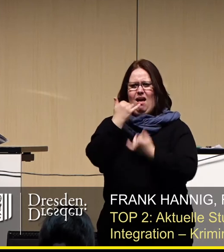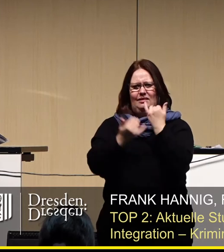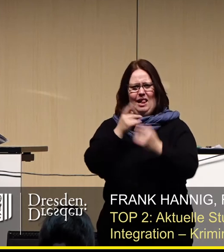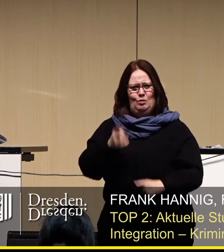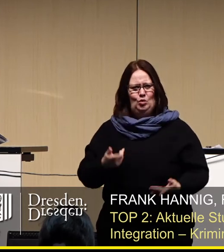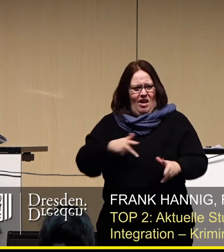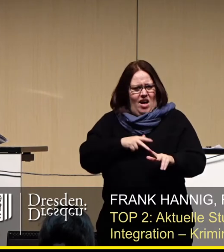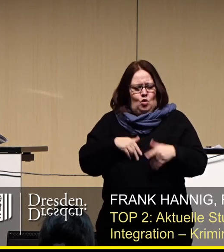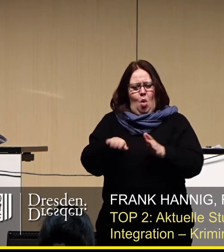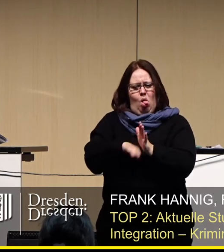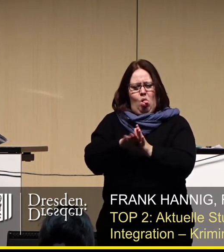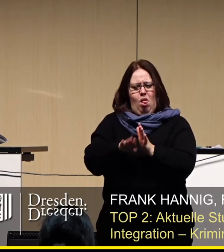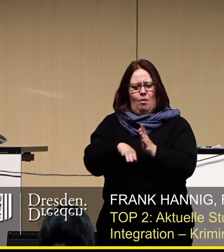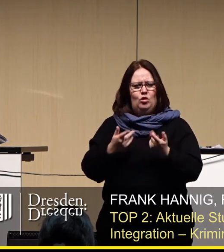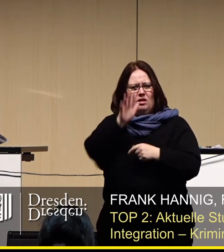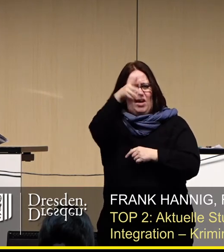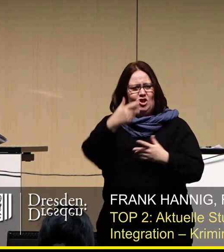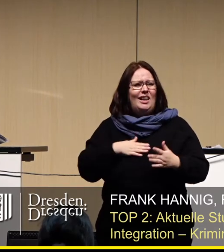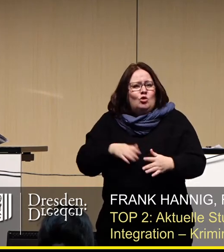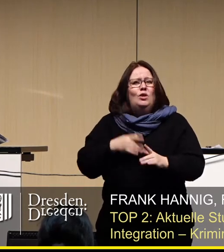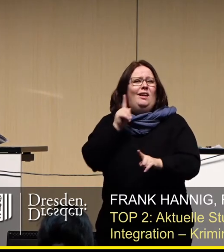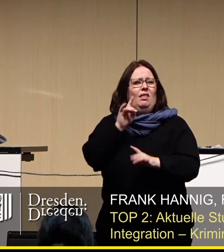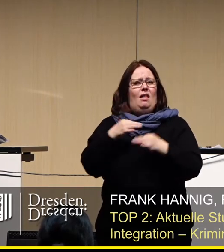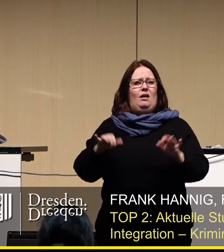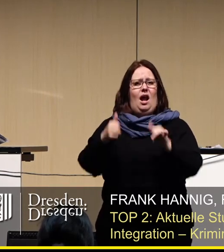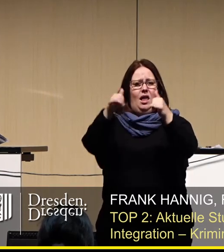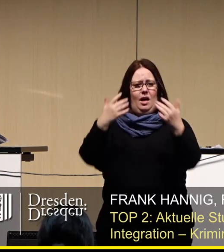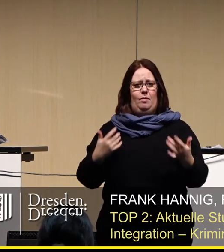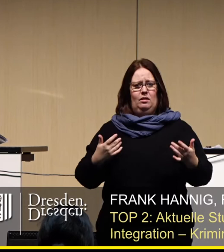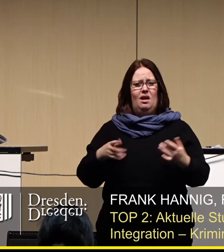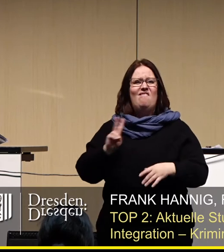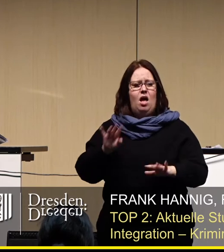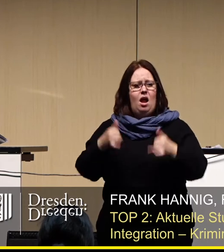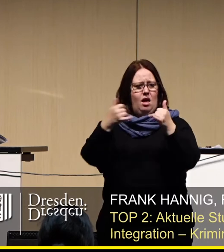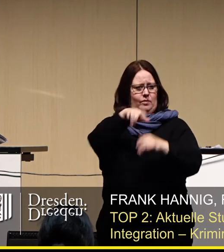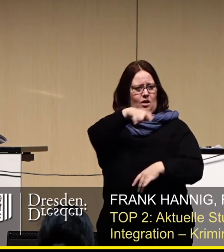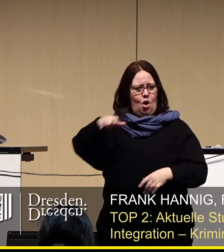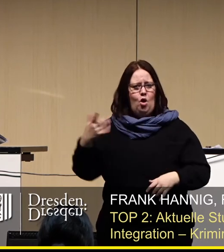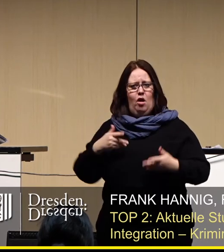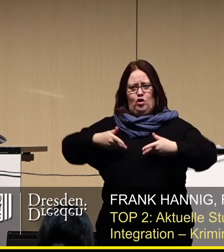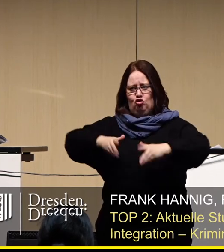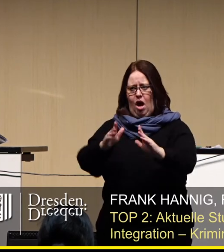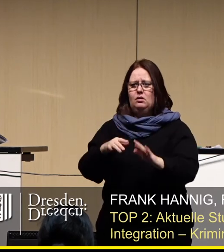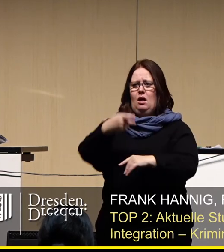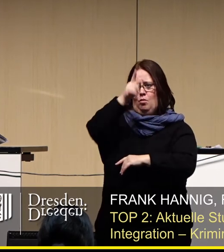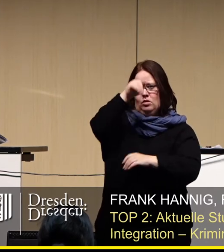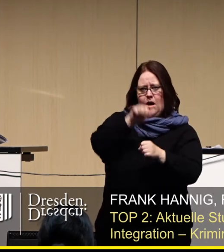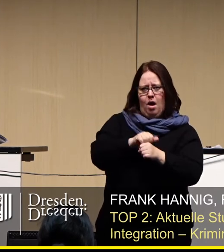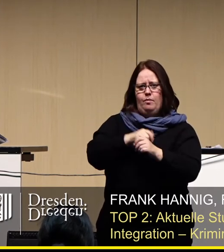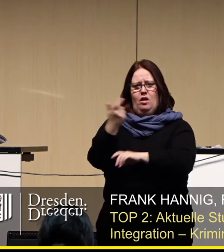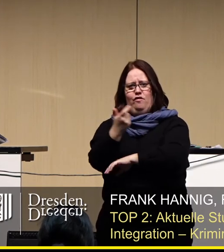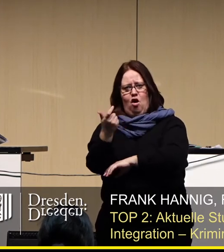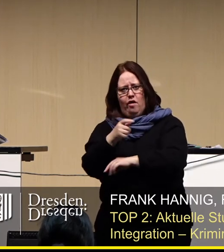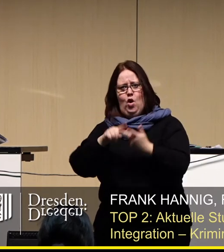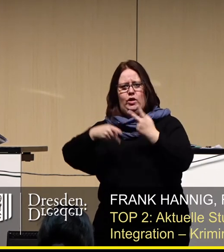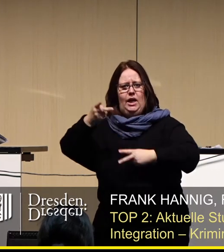dass das manchmal so abgetan wird, das ist ja alles nur Quatsch. Nee, das erleben wir halt jeden Tag. Wer erlebt das? Die Leute eher auf der Straße. Polizeibeamte,